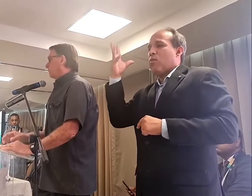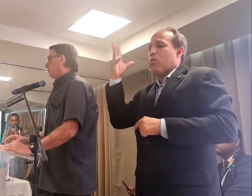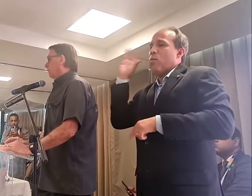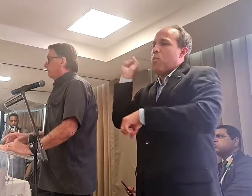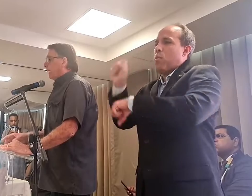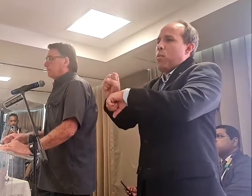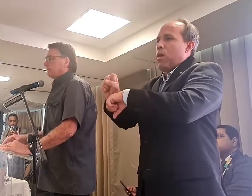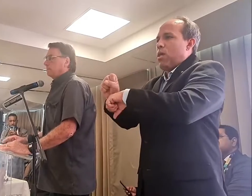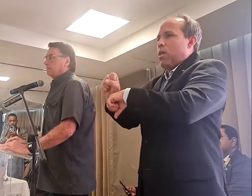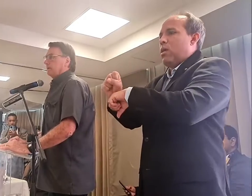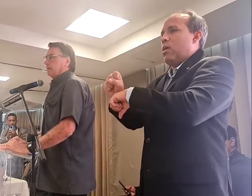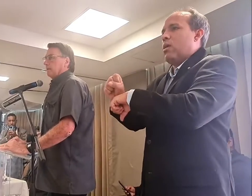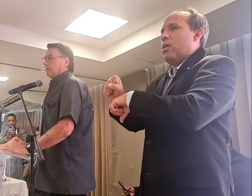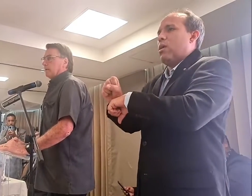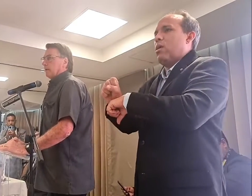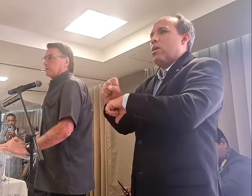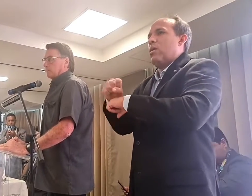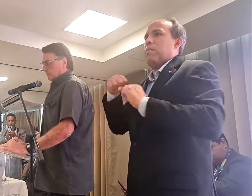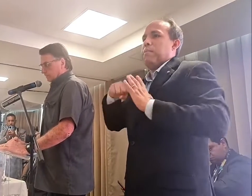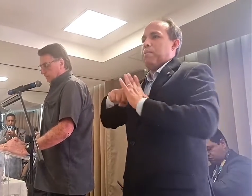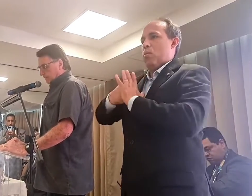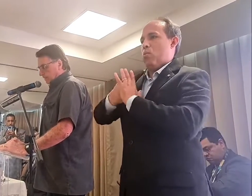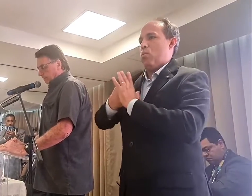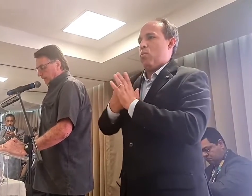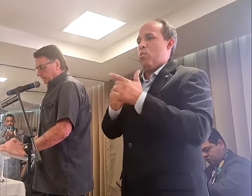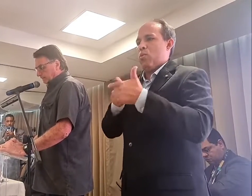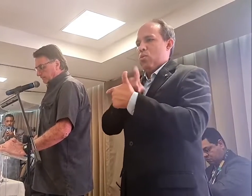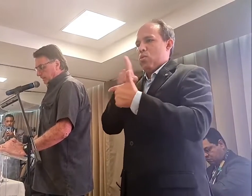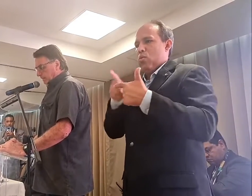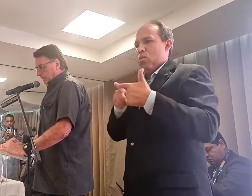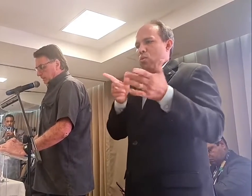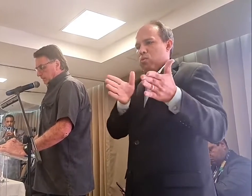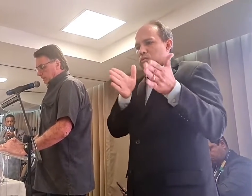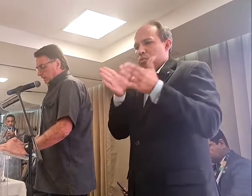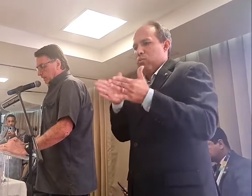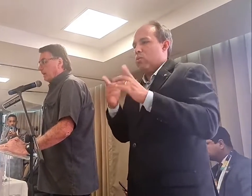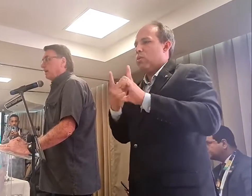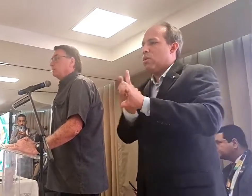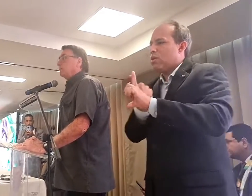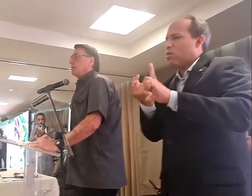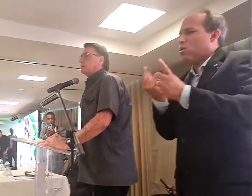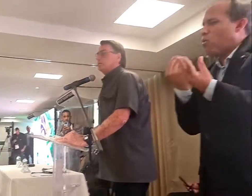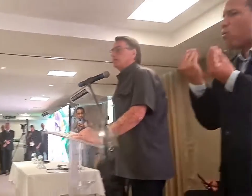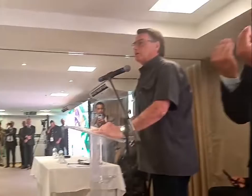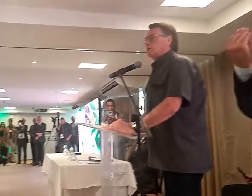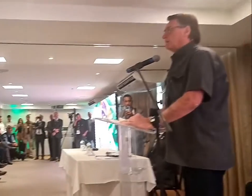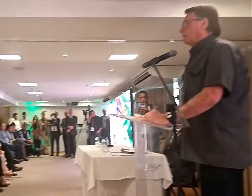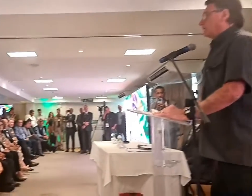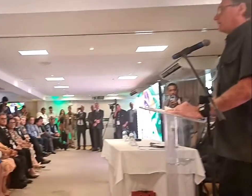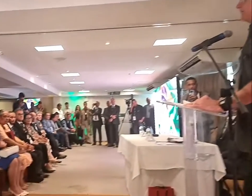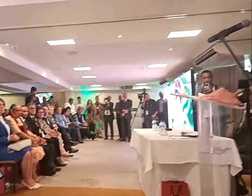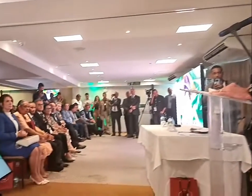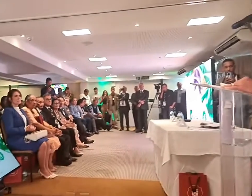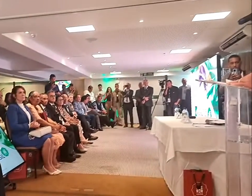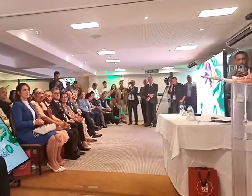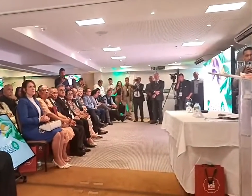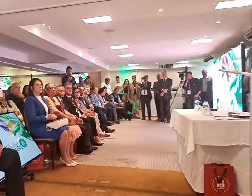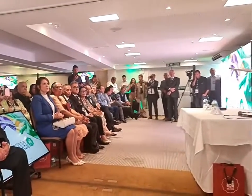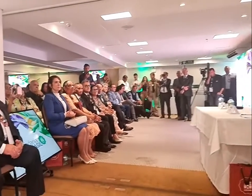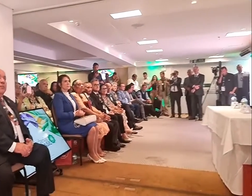Entrando no segundo a parte, a questão de economia agora, né? Nós, mesmo durante a pandemia,